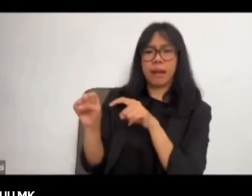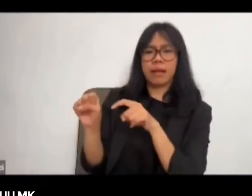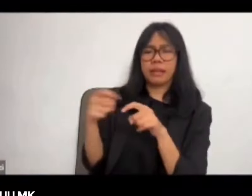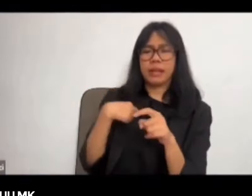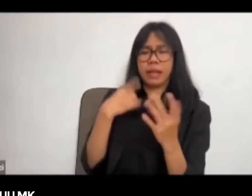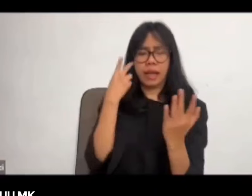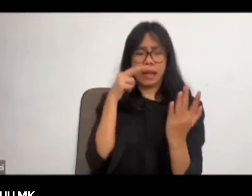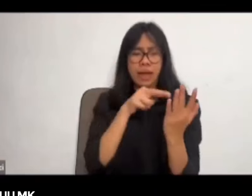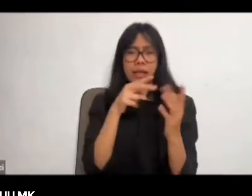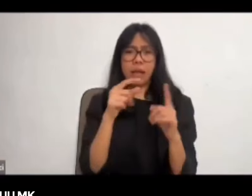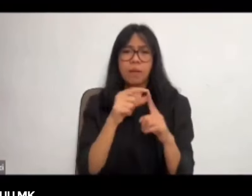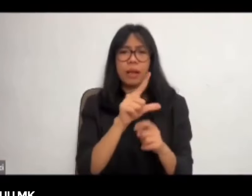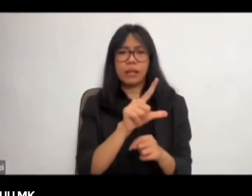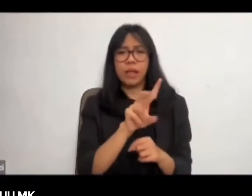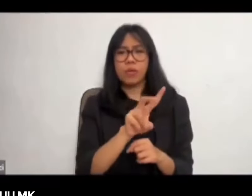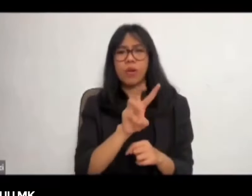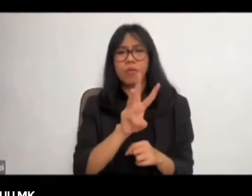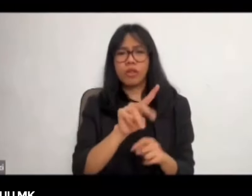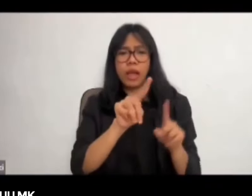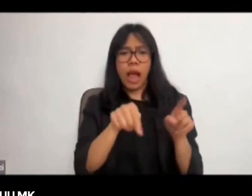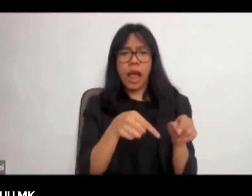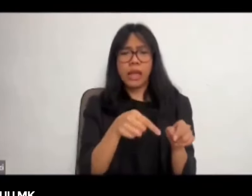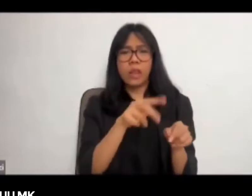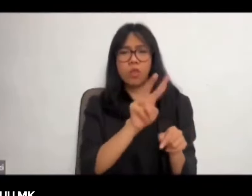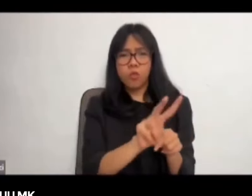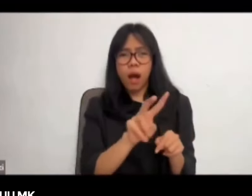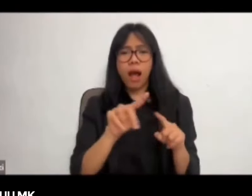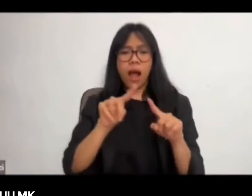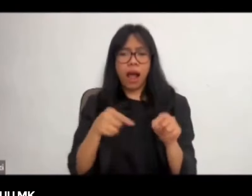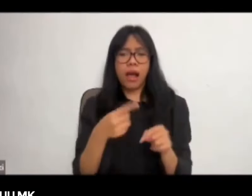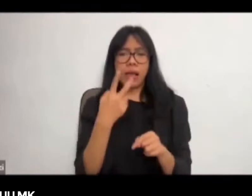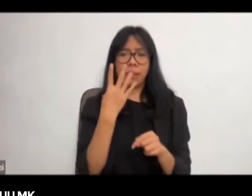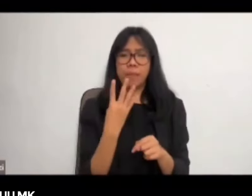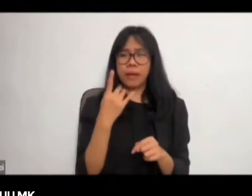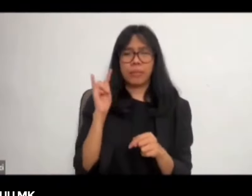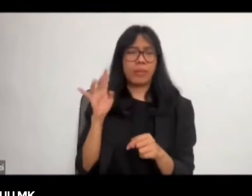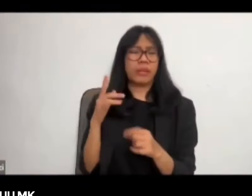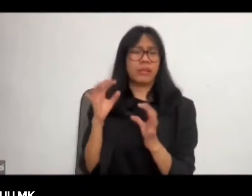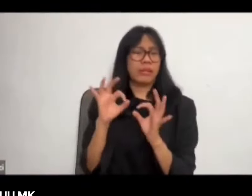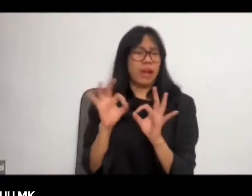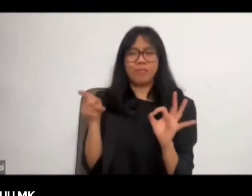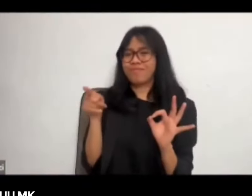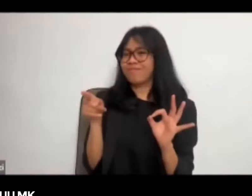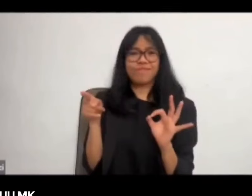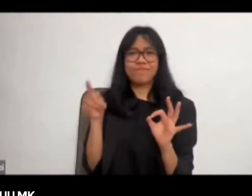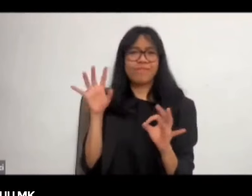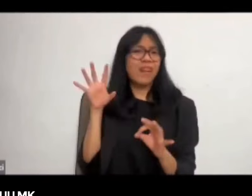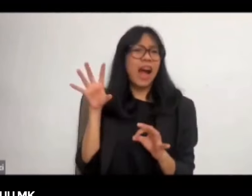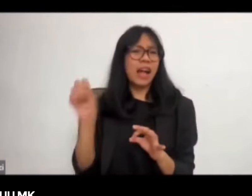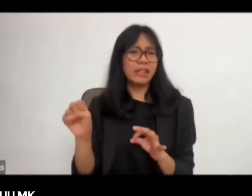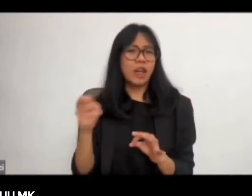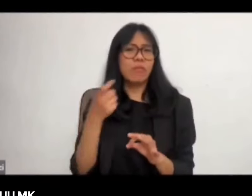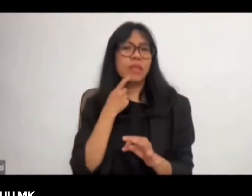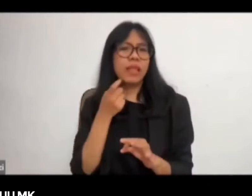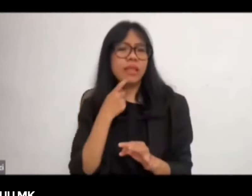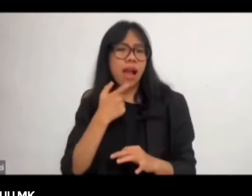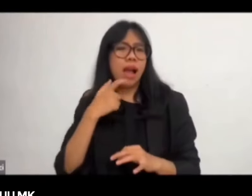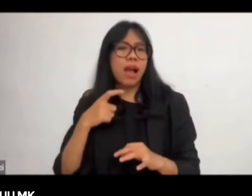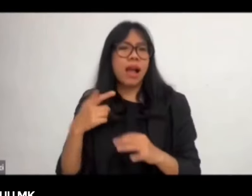23 ayat 2, ayat 4, itu berikutnya itu ancaman terhadap kemerdekaan kekuasaan kehakiman.